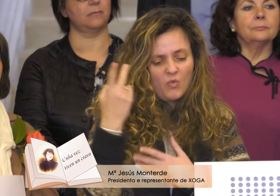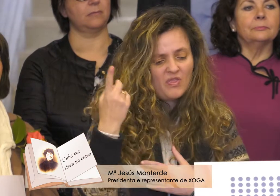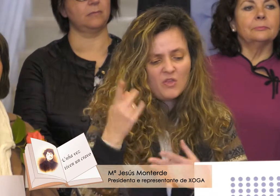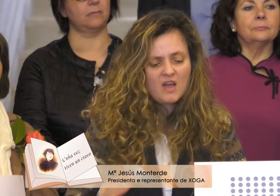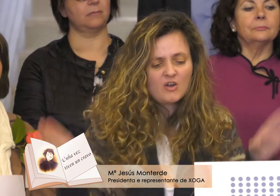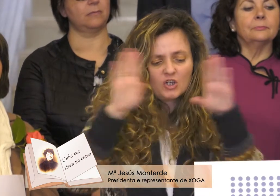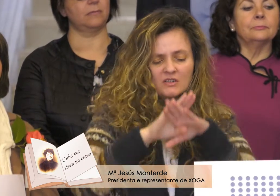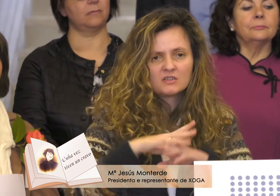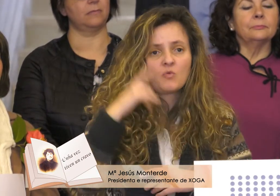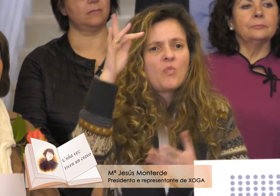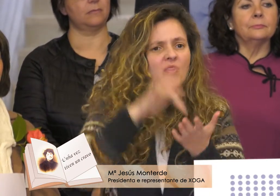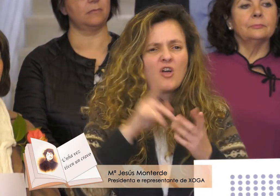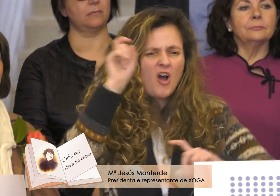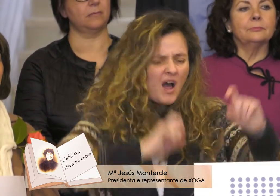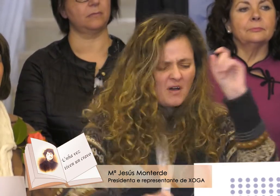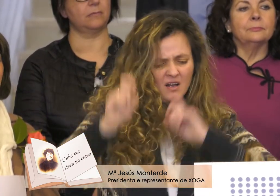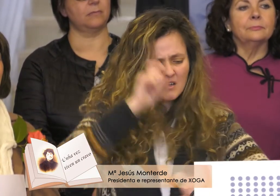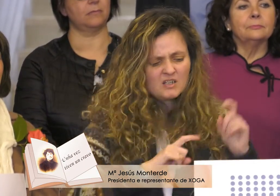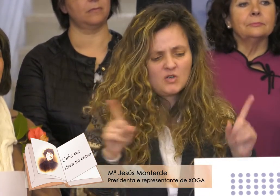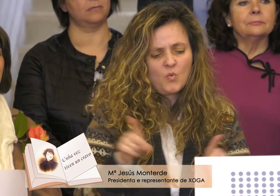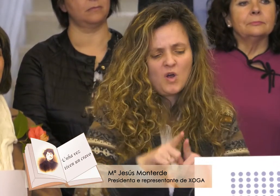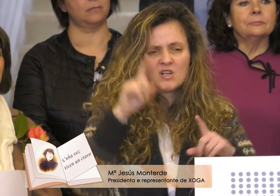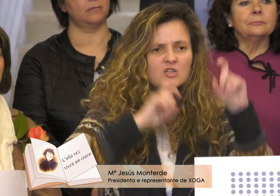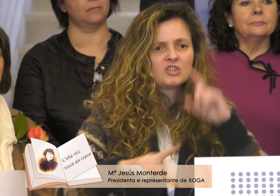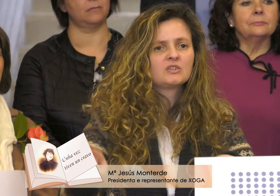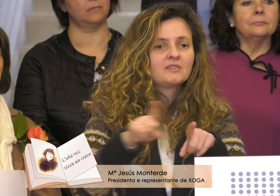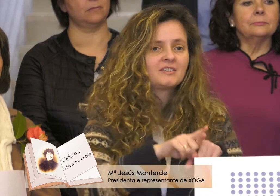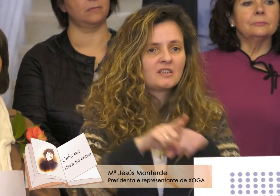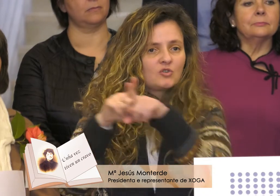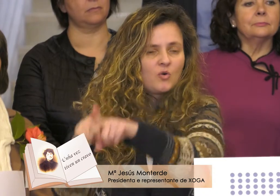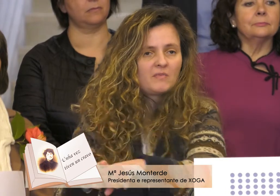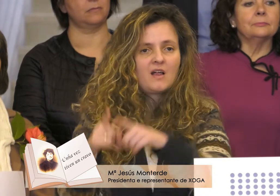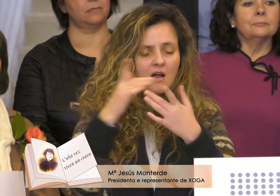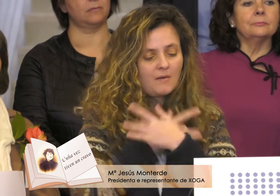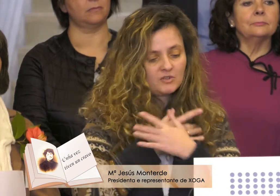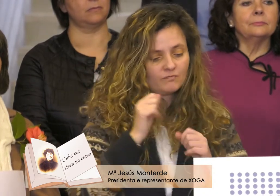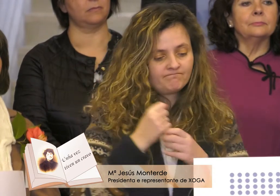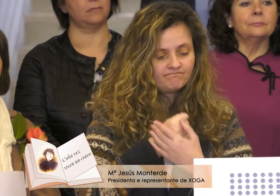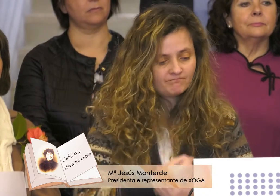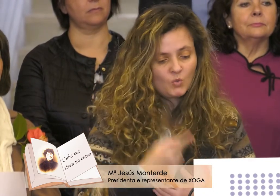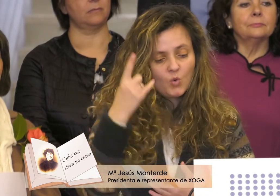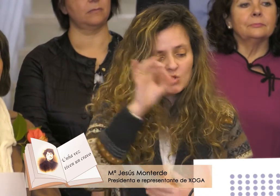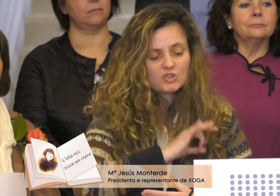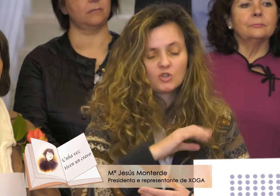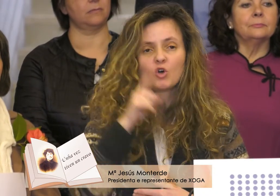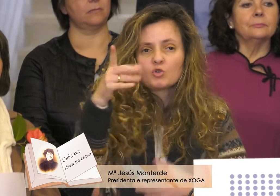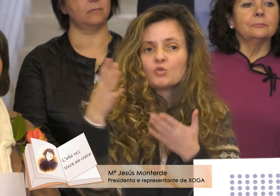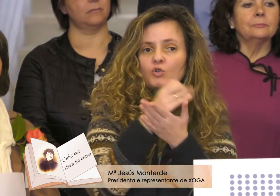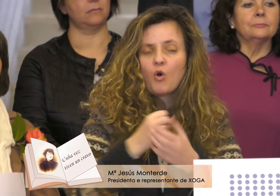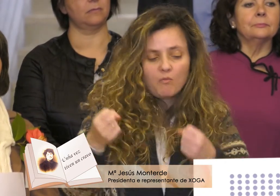eu día e noite sin cesar choraba, igual chorou Madalena na pasión. Señor, que todo o